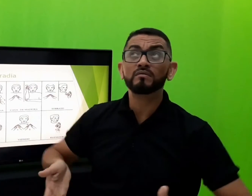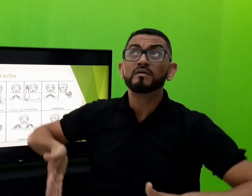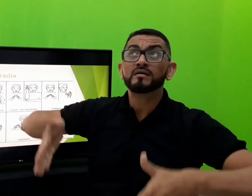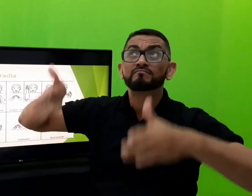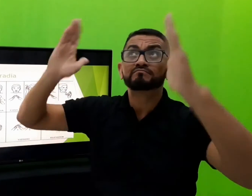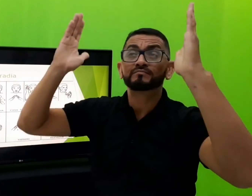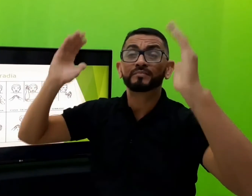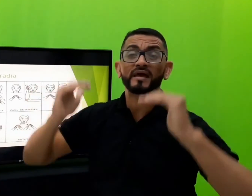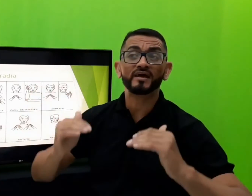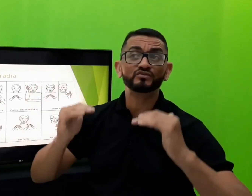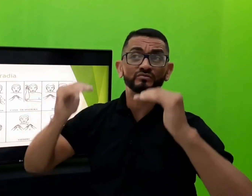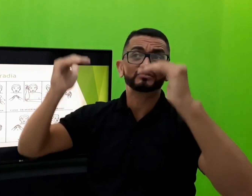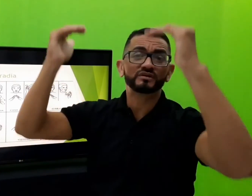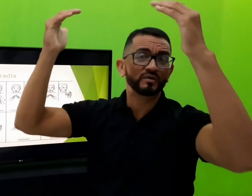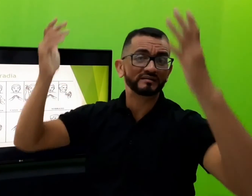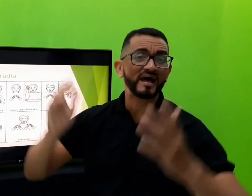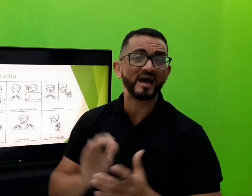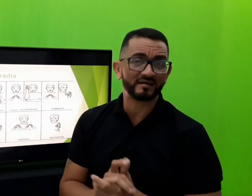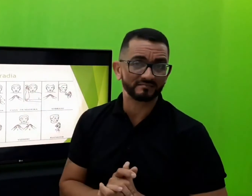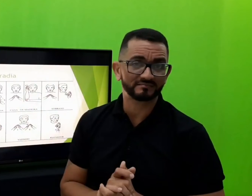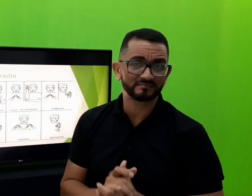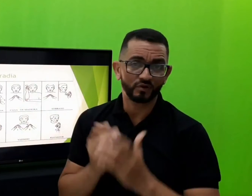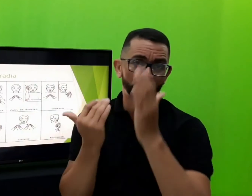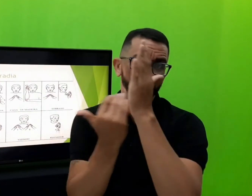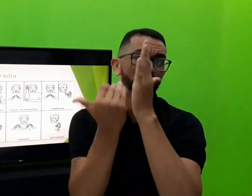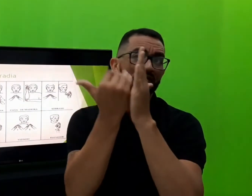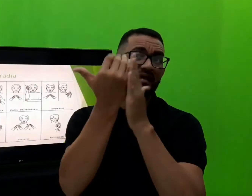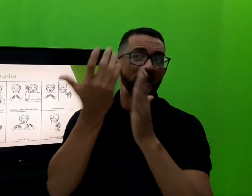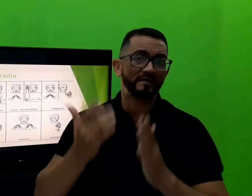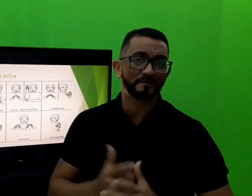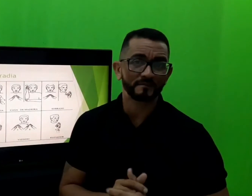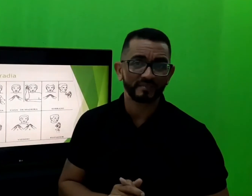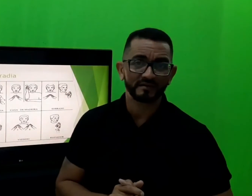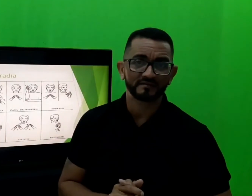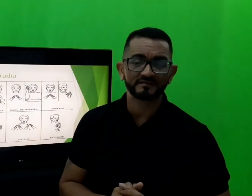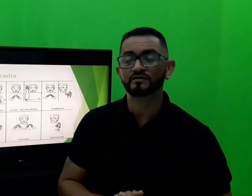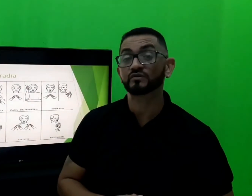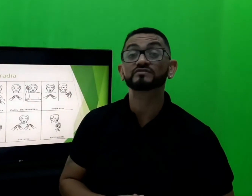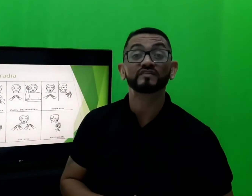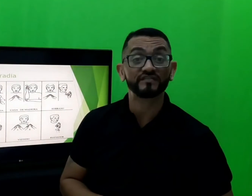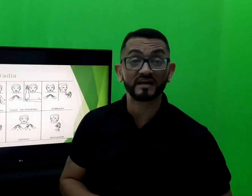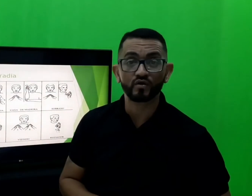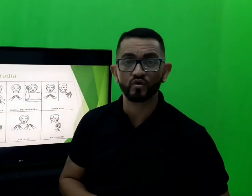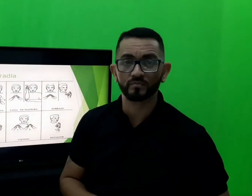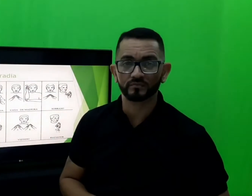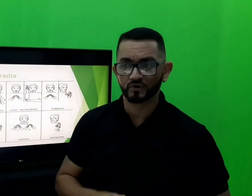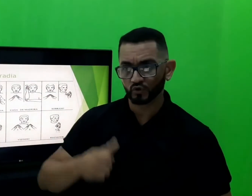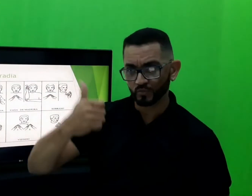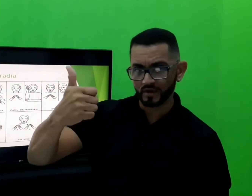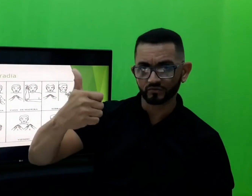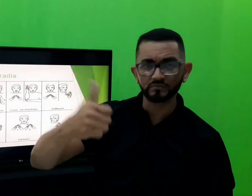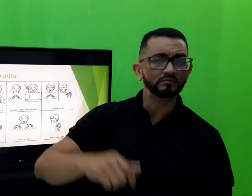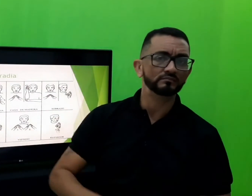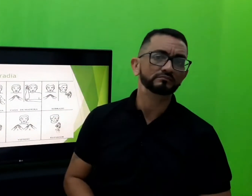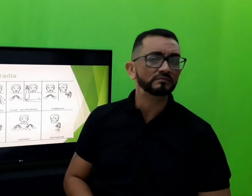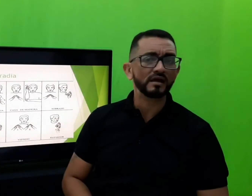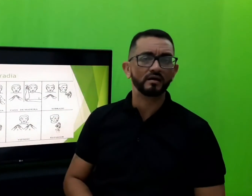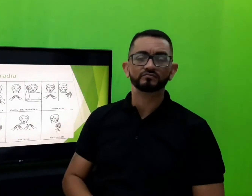qual prédio, o seu andar? O seu andar. Certo? Então, você vai falar como? Número 1? Não, você